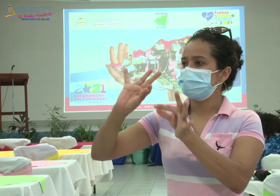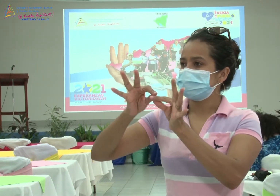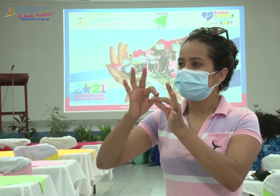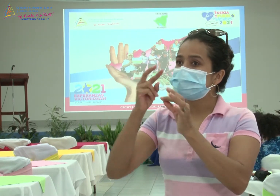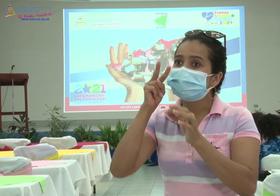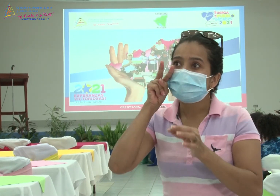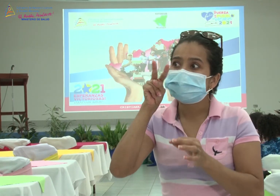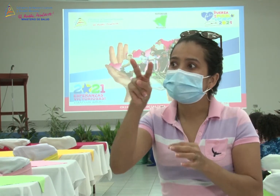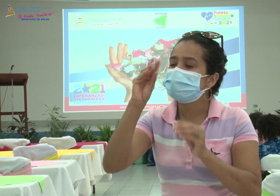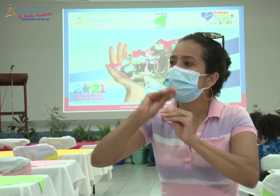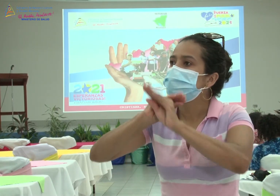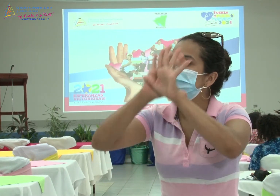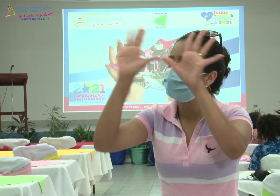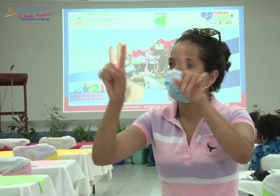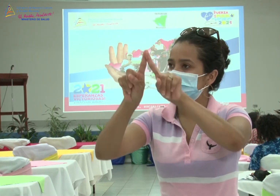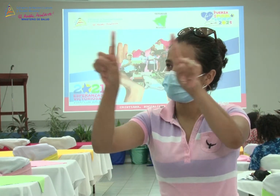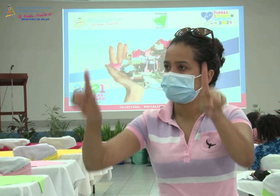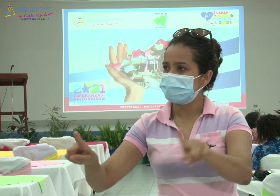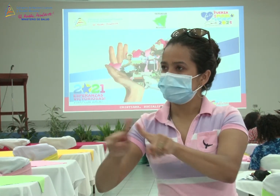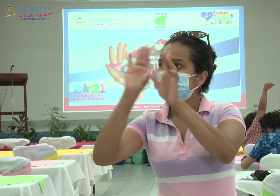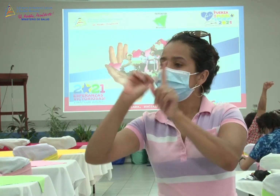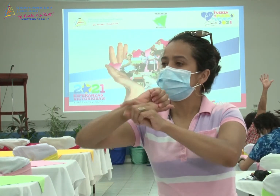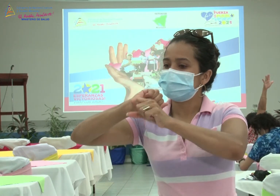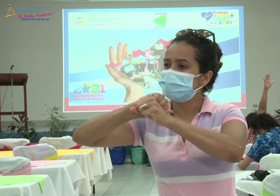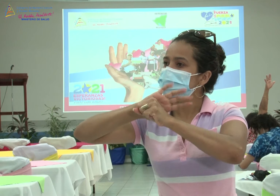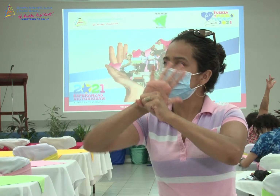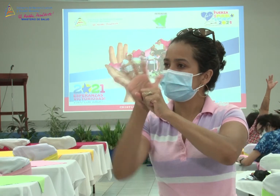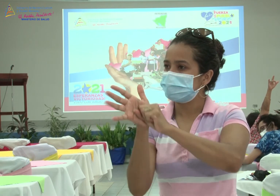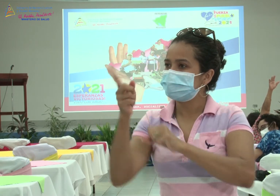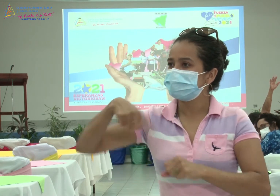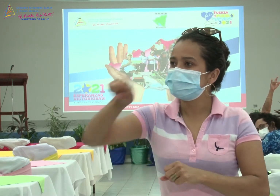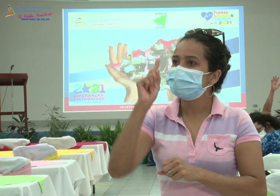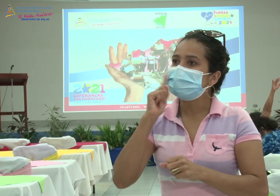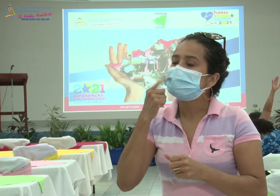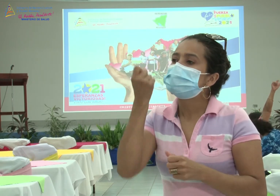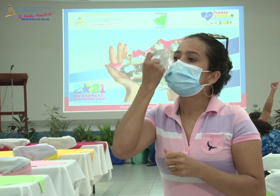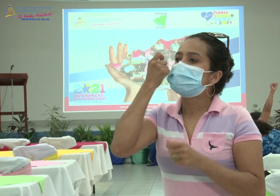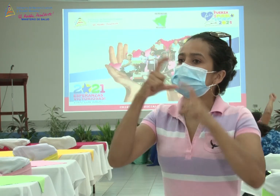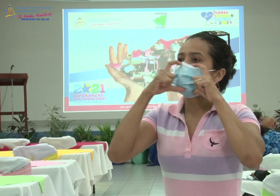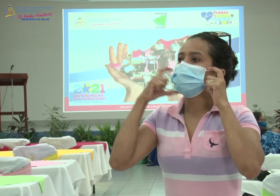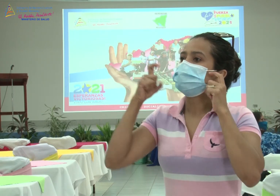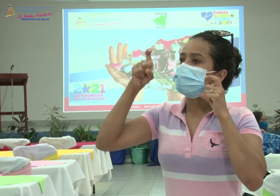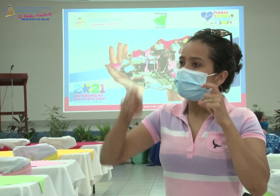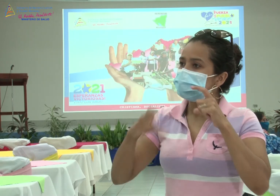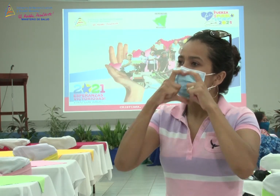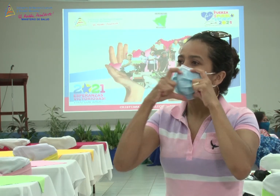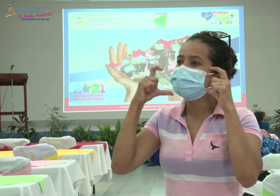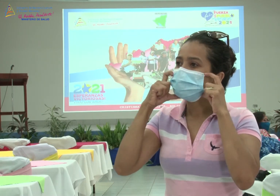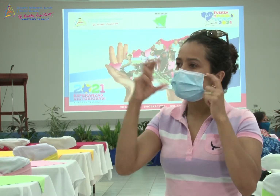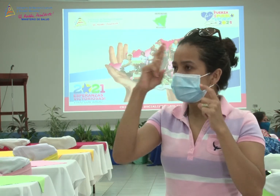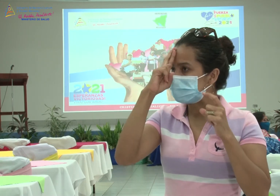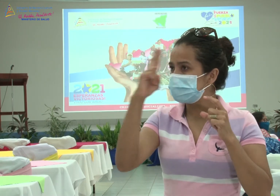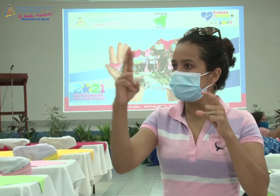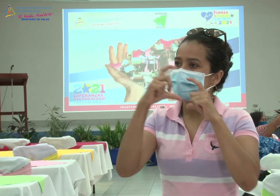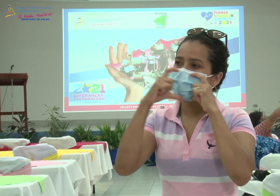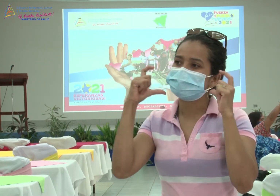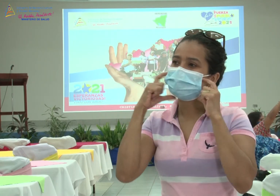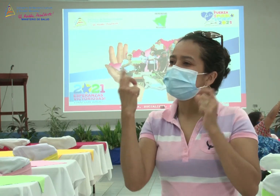apoyando constantemente a través de la televisión con intérpretes, que eso nos ayuda a nosotros a prevenir el COVID, que es importantísimo el uso de mascarilla,